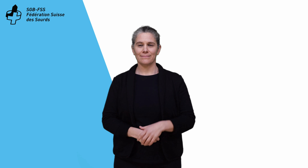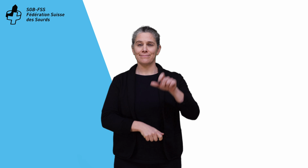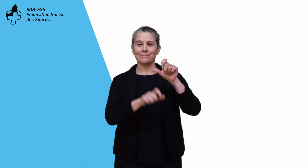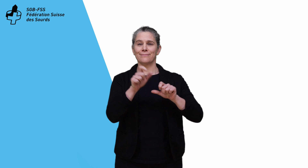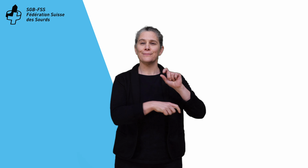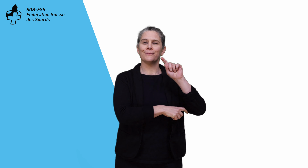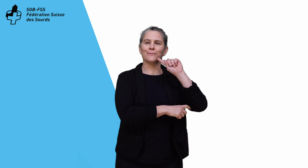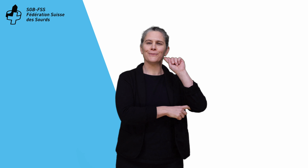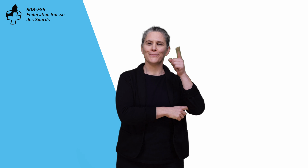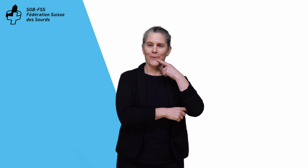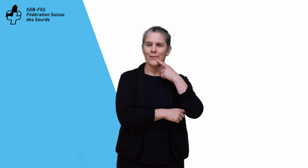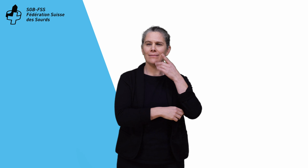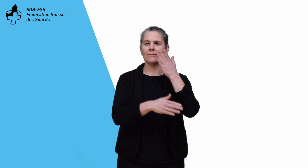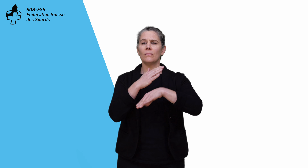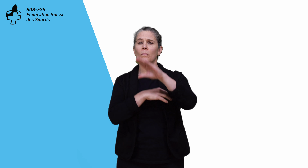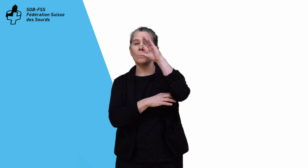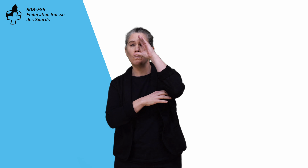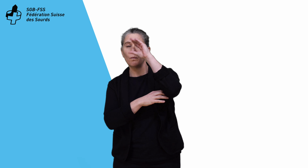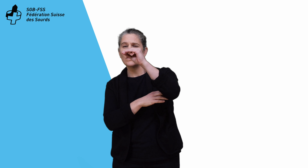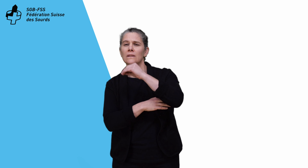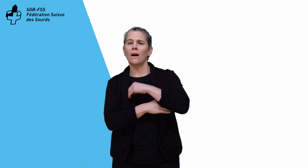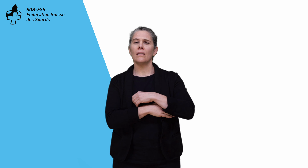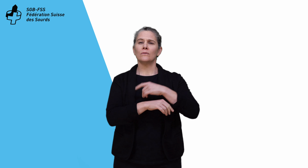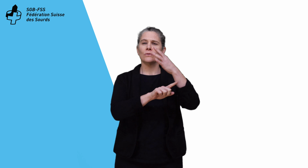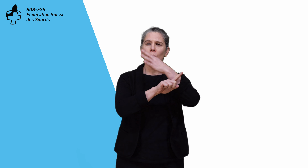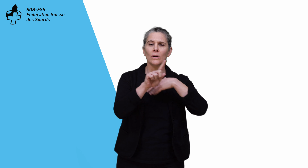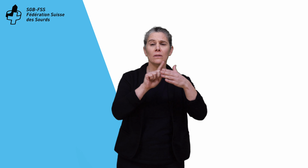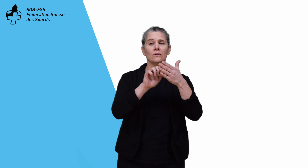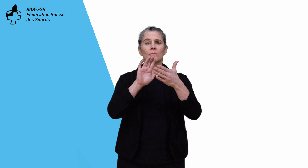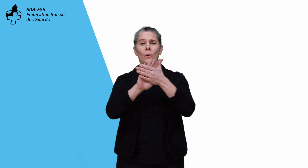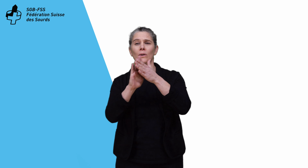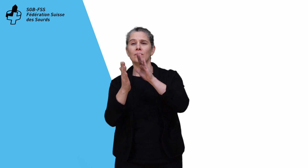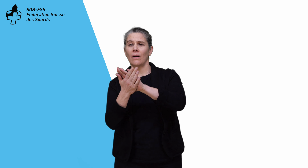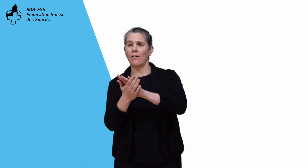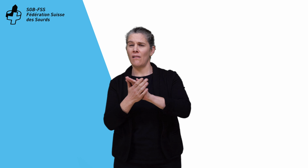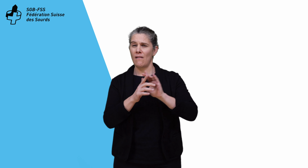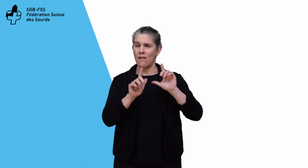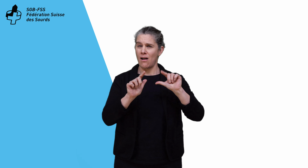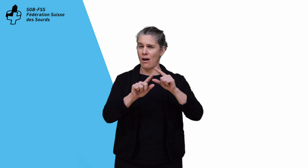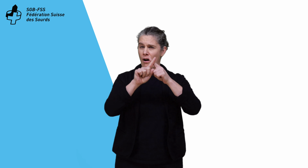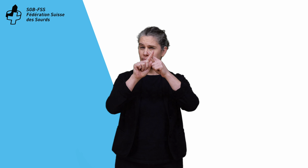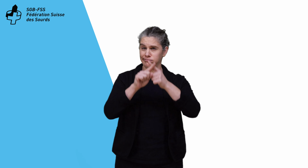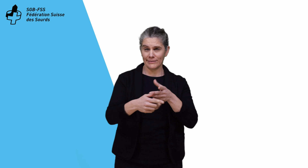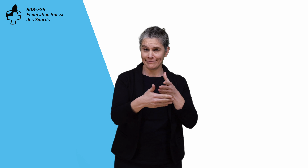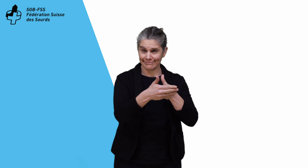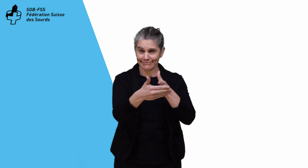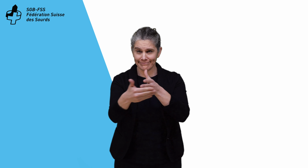Les personnes sourdes sont encore confrontées à de nombreuses barrières dans le contexte professionnel,